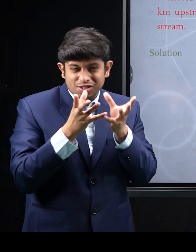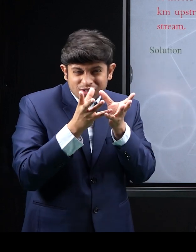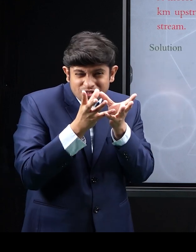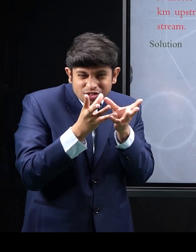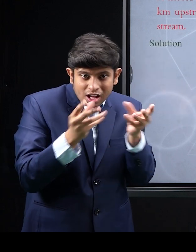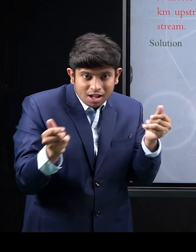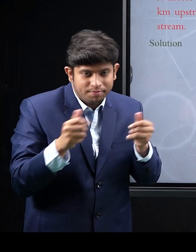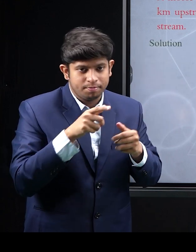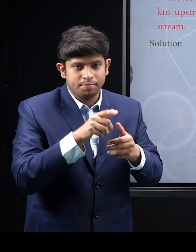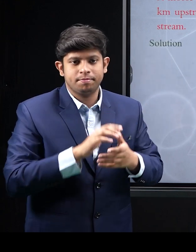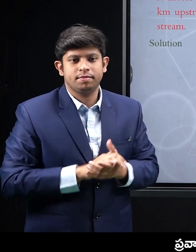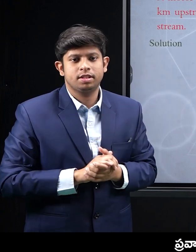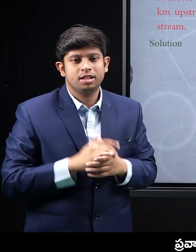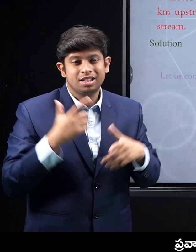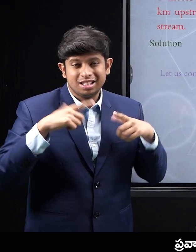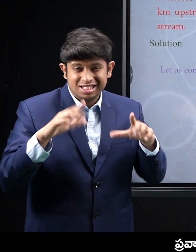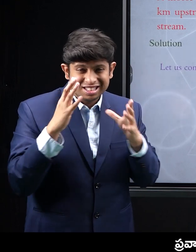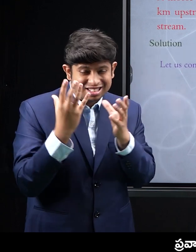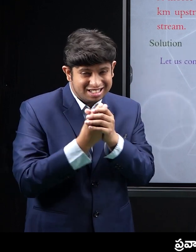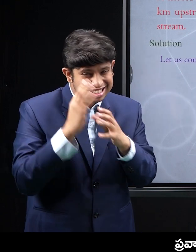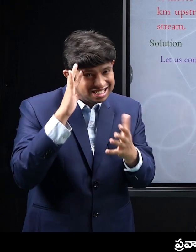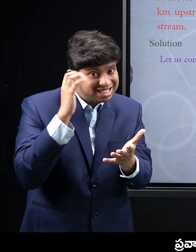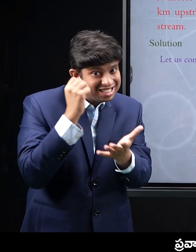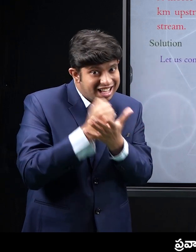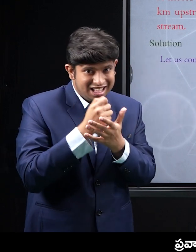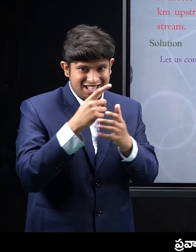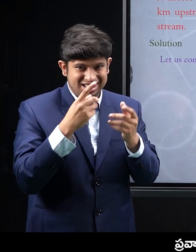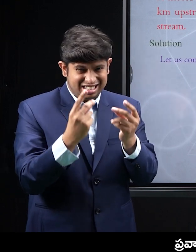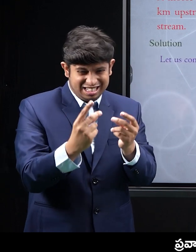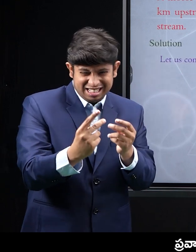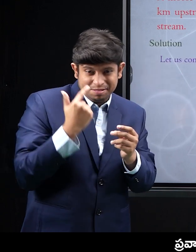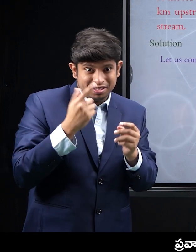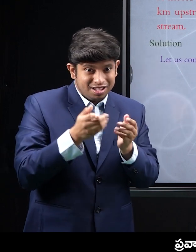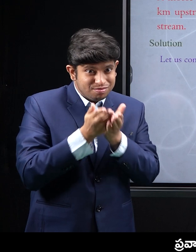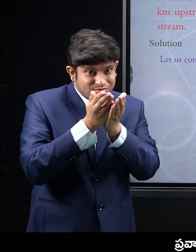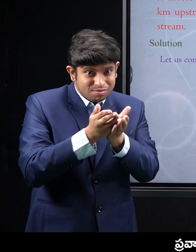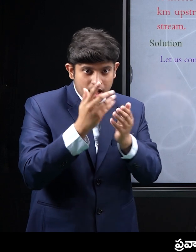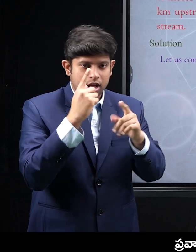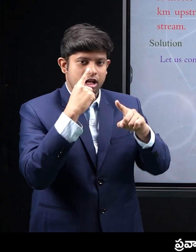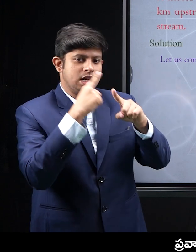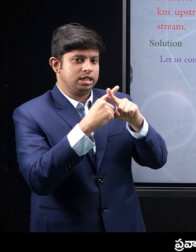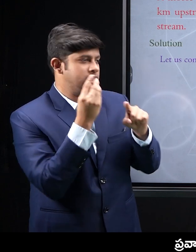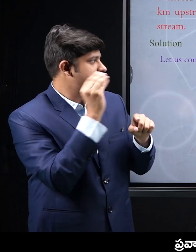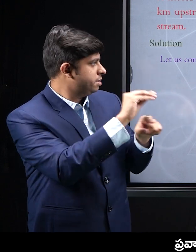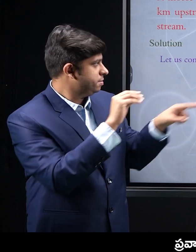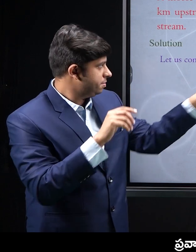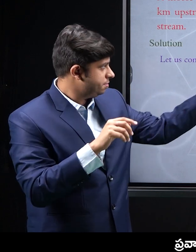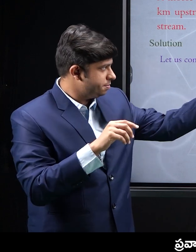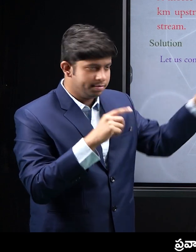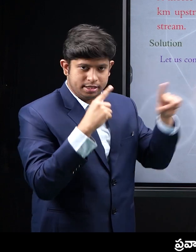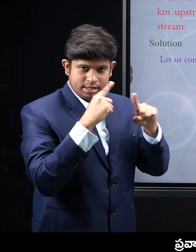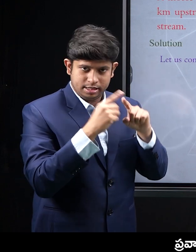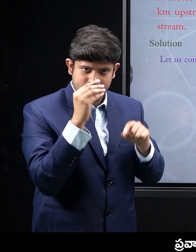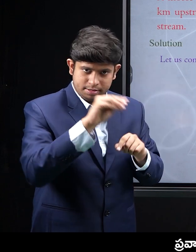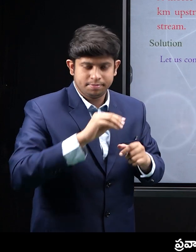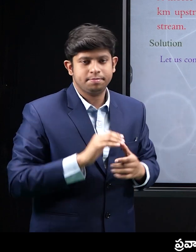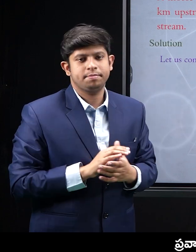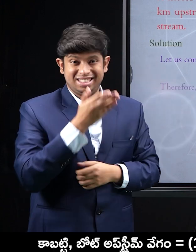పరిష్కారం: ప్రవాహం యొక్క వేగం గంటకి x కిలోమీటర్ పర్ అవర్ అని పరిశీలిద్దాం.